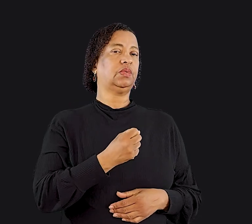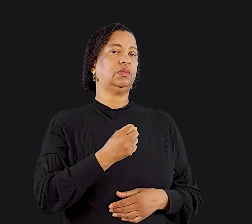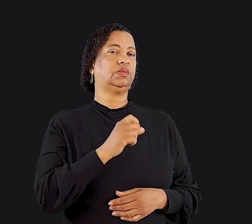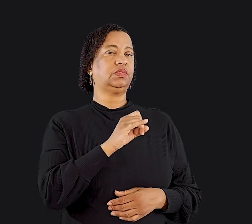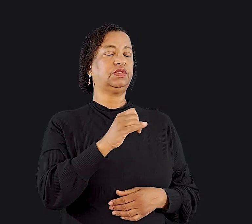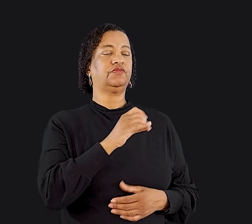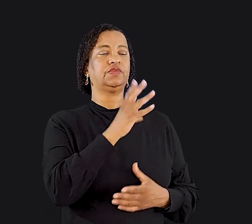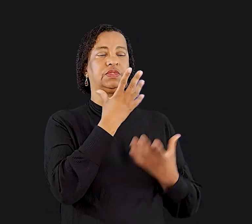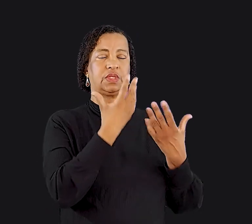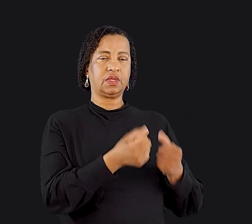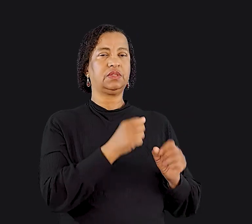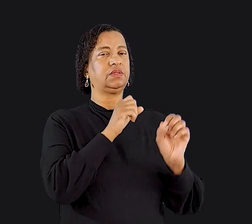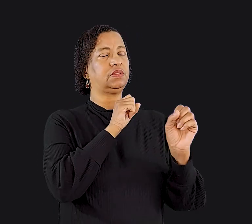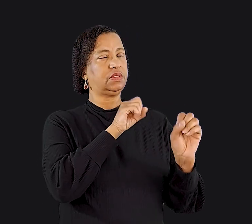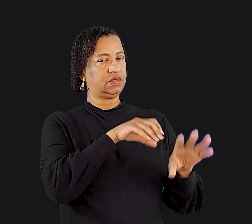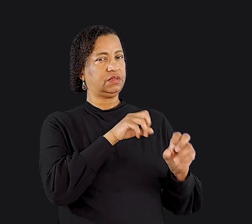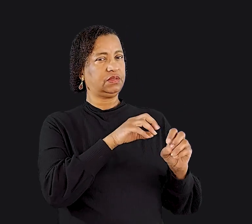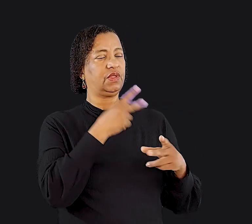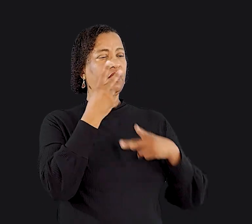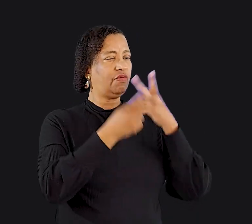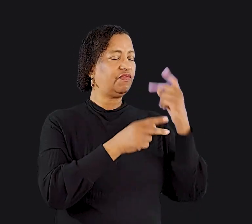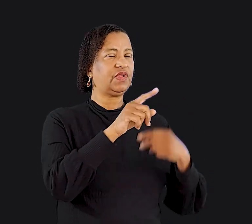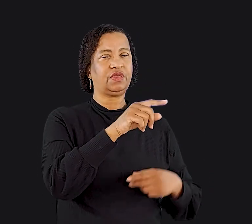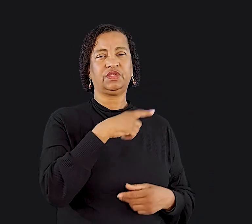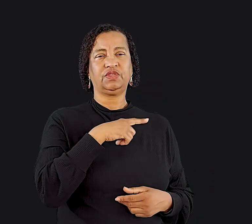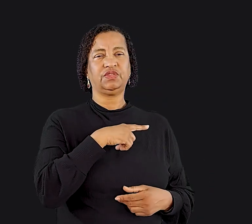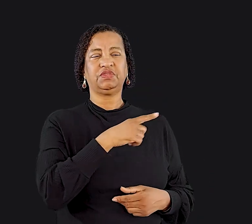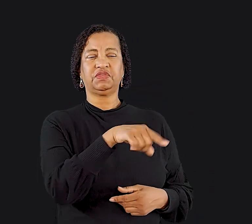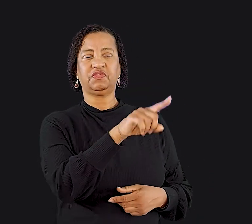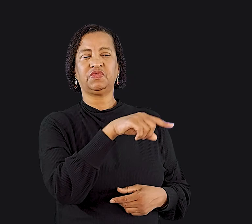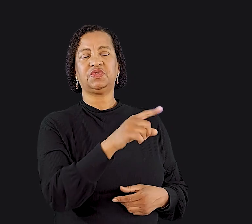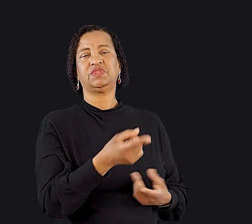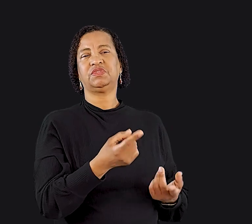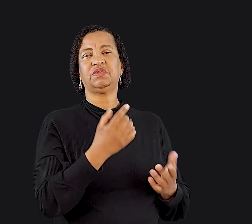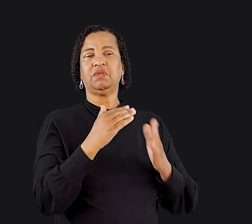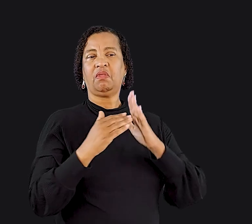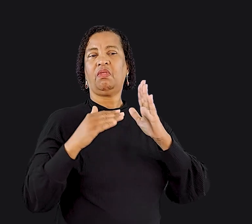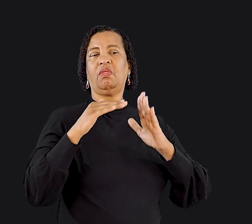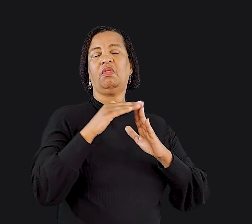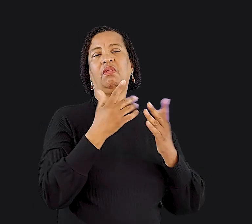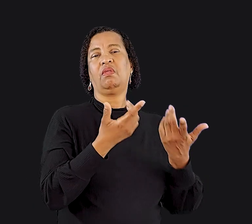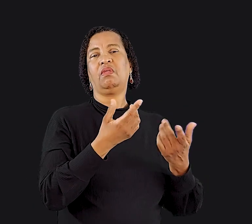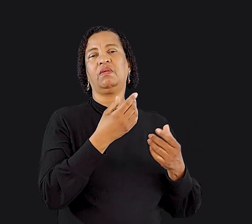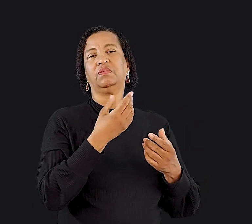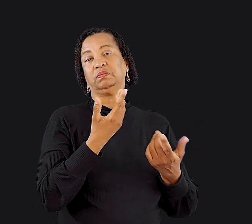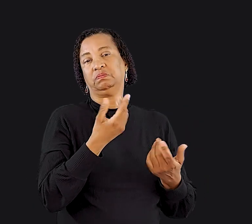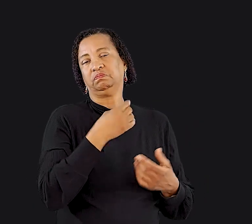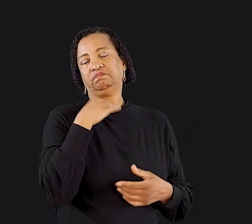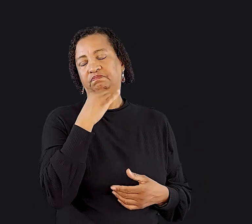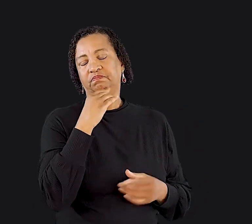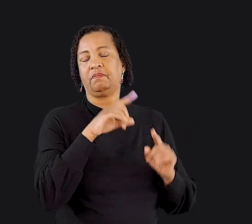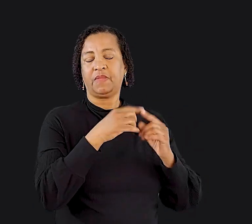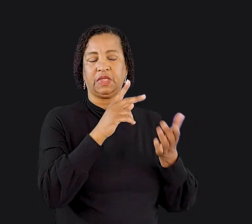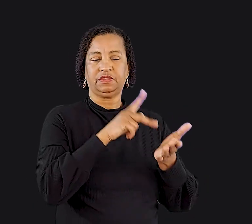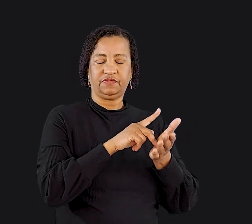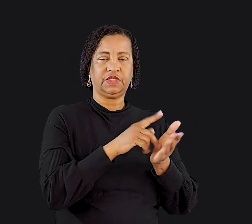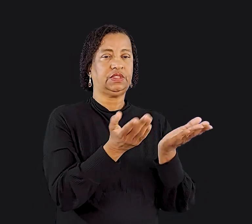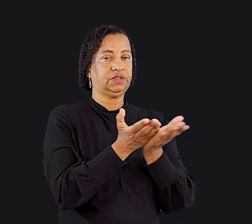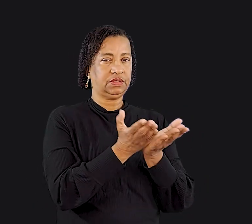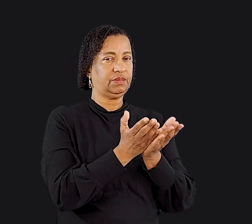este ensinamento, vão dizer que você é ultrapassado e talvez alguns fiquem até horrorizados com você. Mas acontece que a verdade da Bíblia não